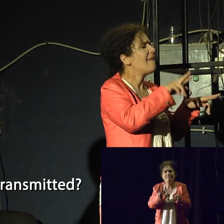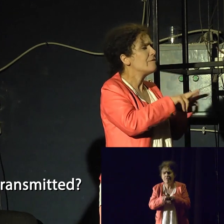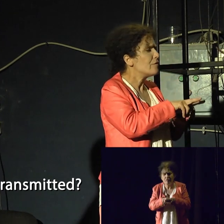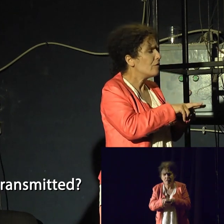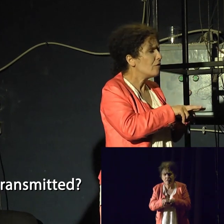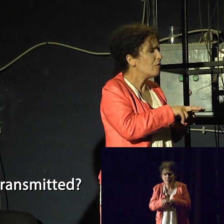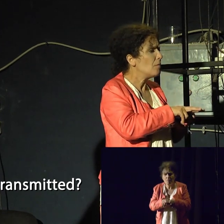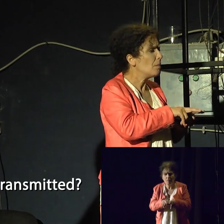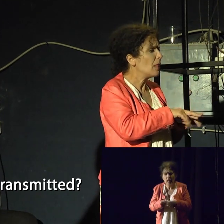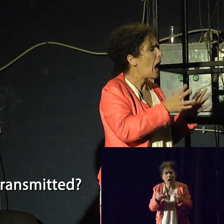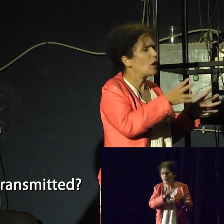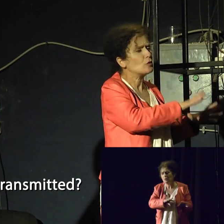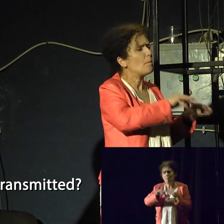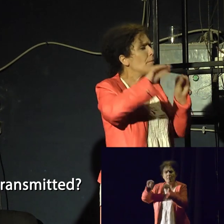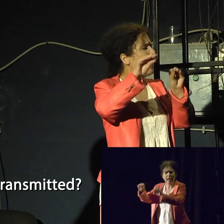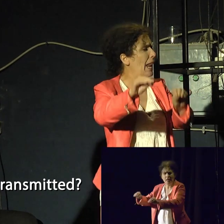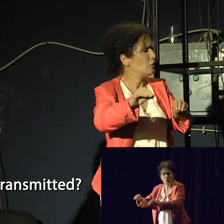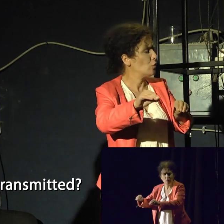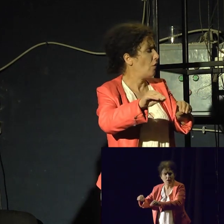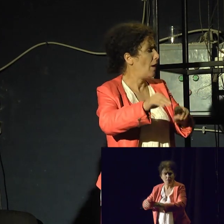кој телесни течности се пренесува ХИВ?